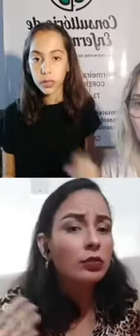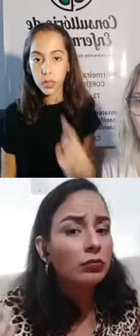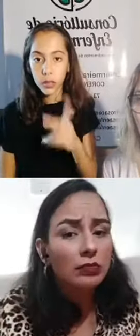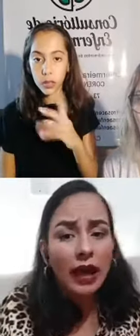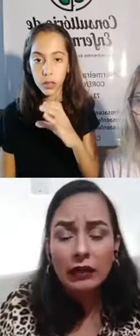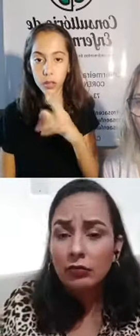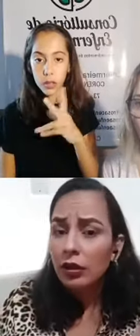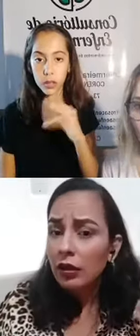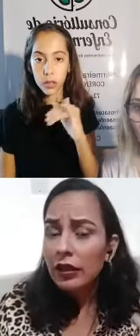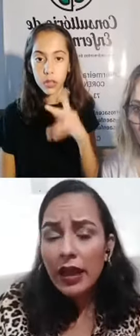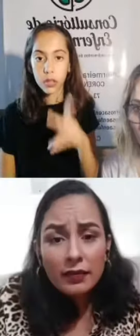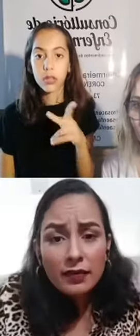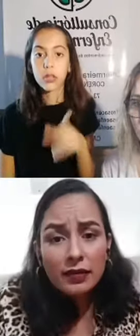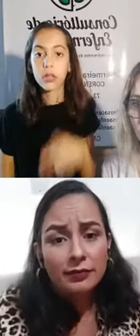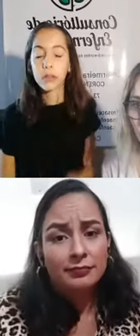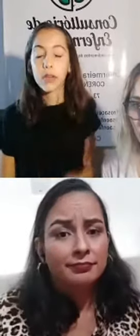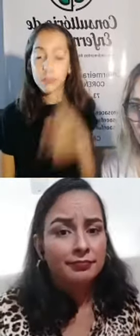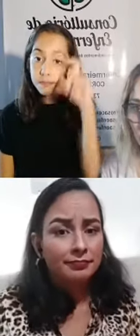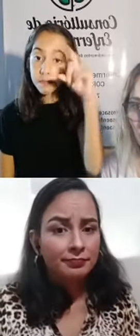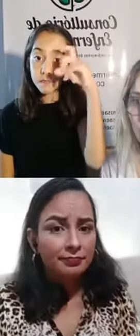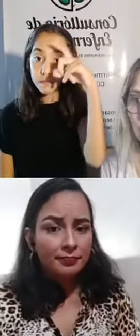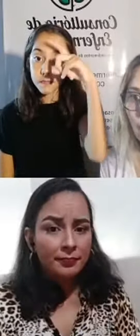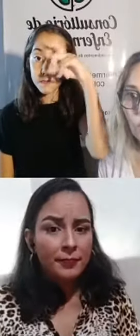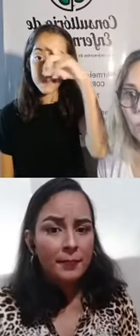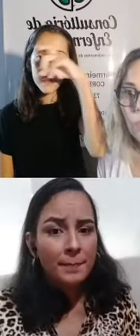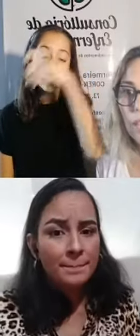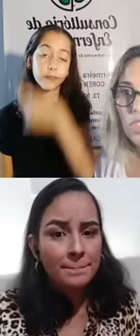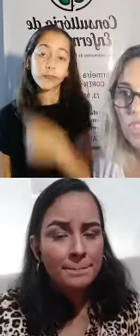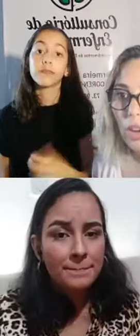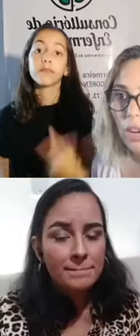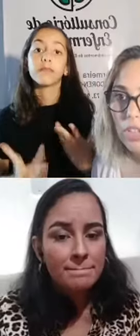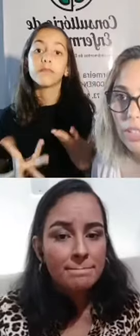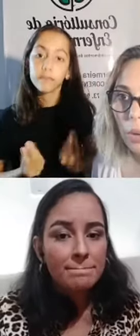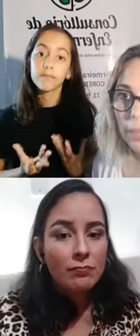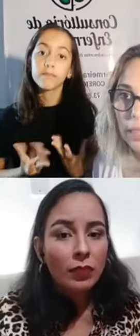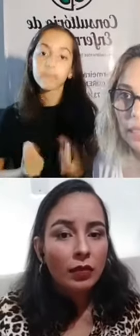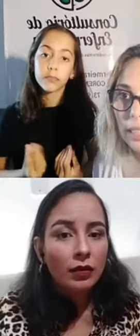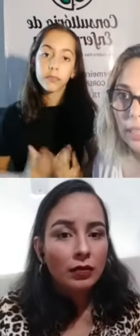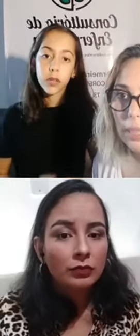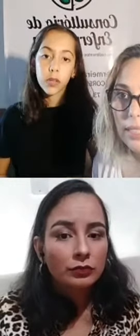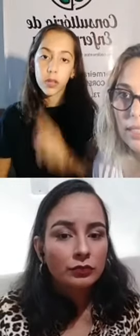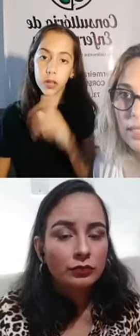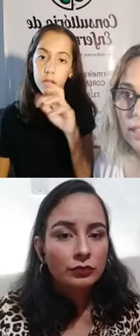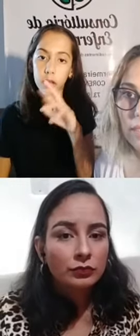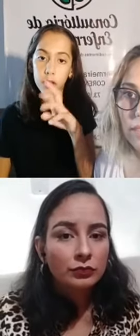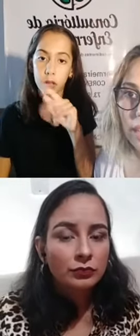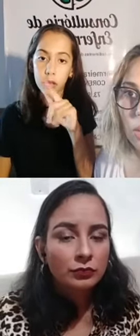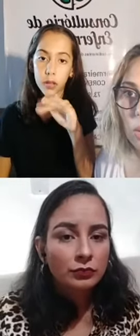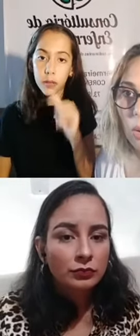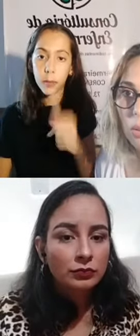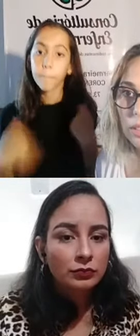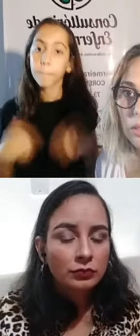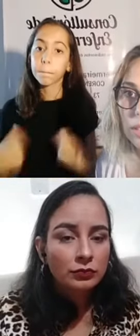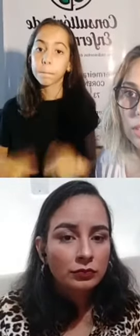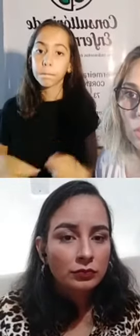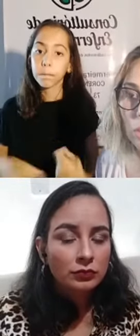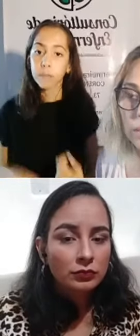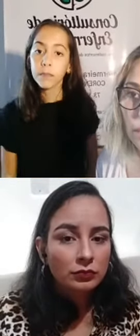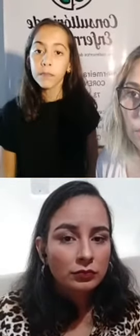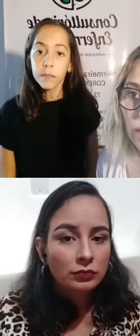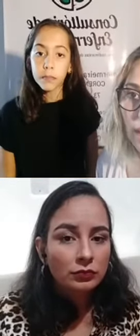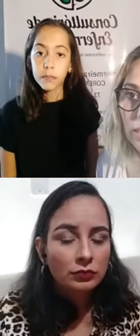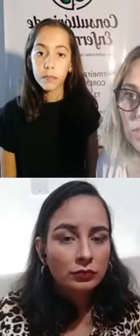perde o contato. E é assim. Exato. Georgia comenta aqui, precisa se levar em conta os